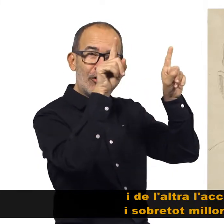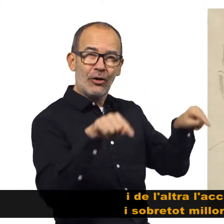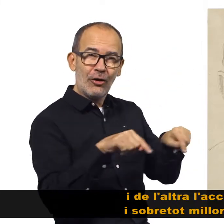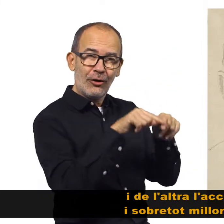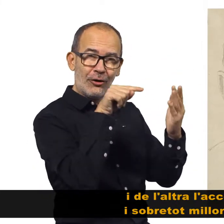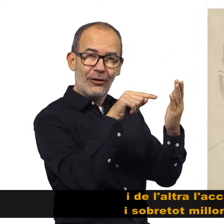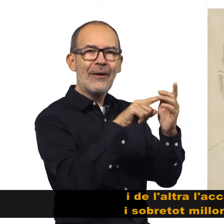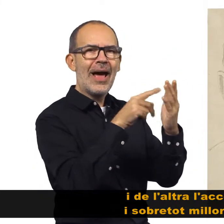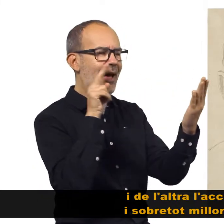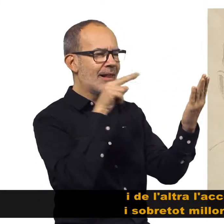miralls.